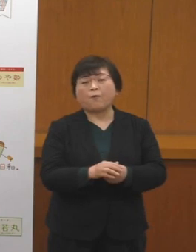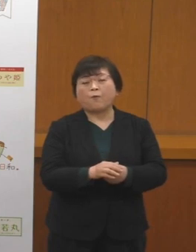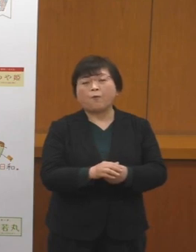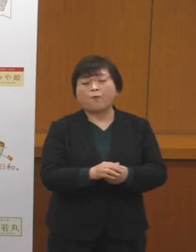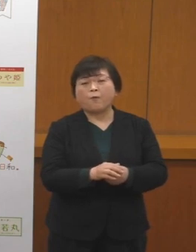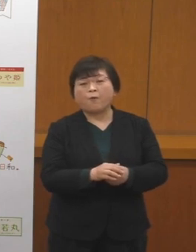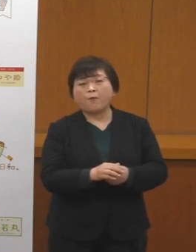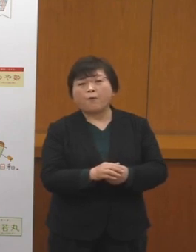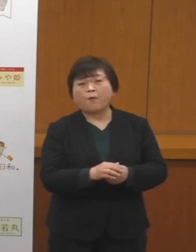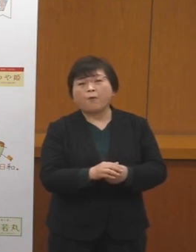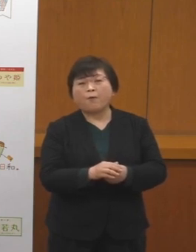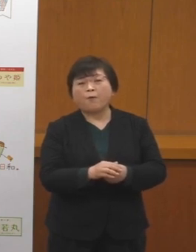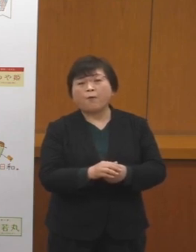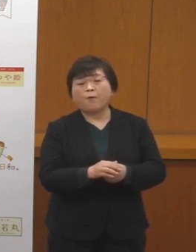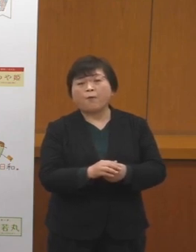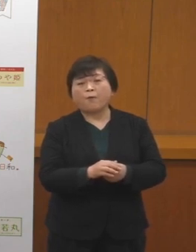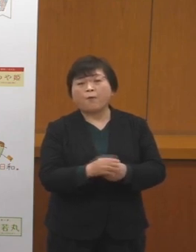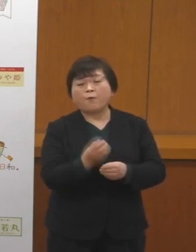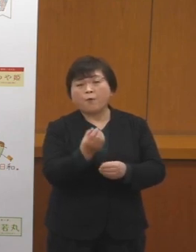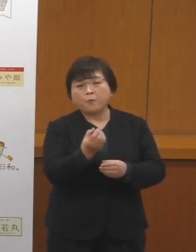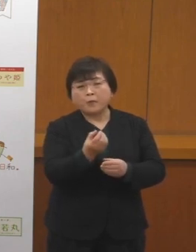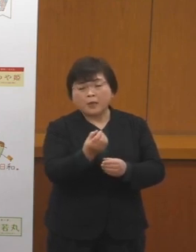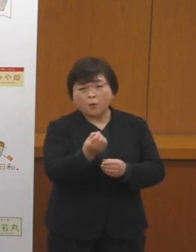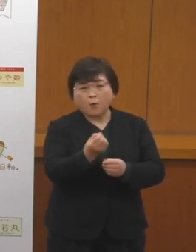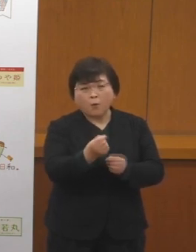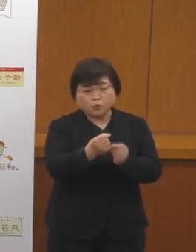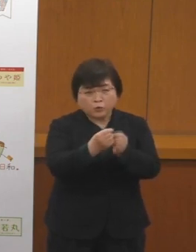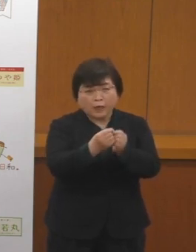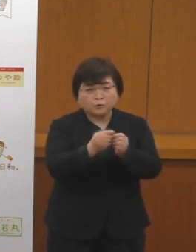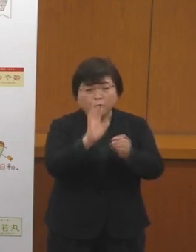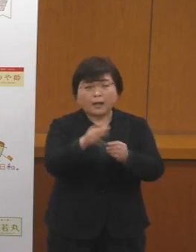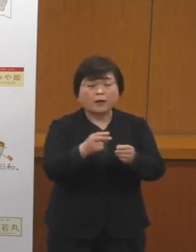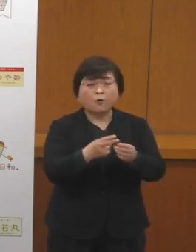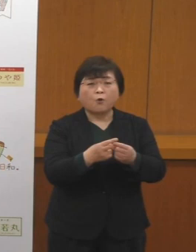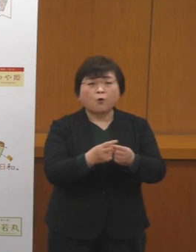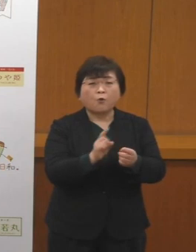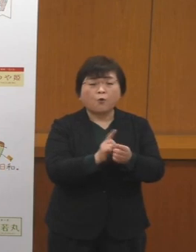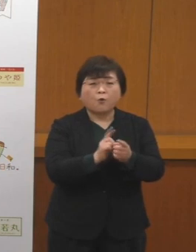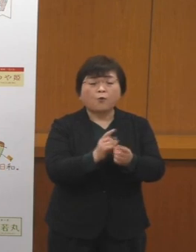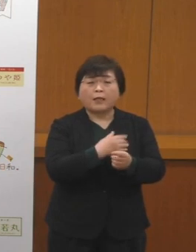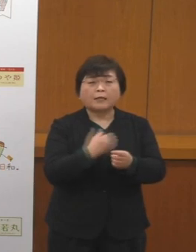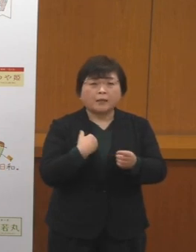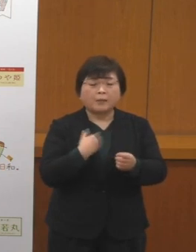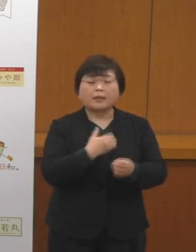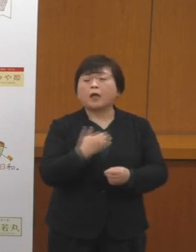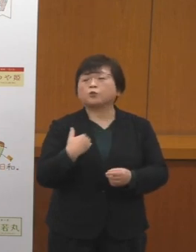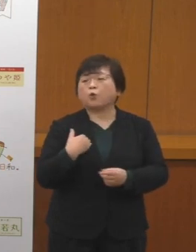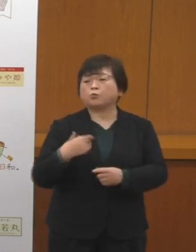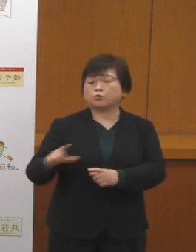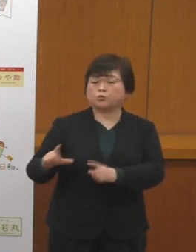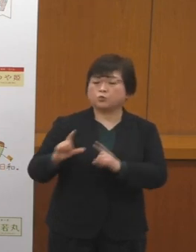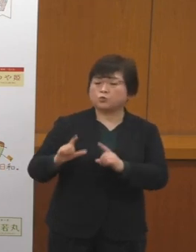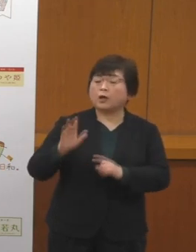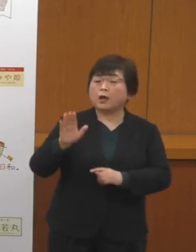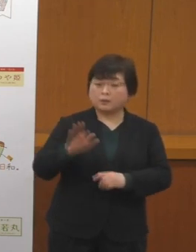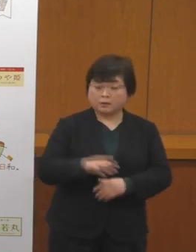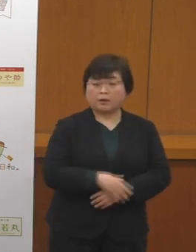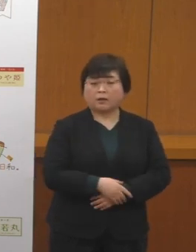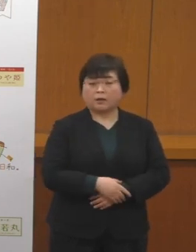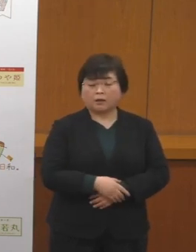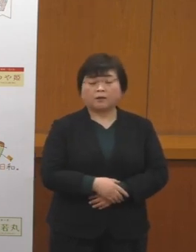なって結実が確保できれば大丈夫なんだというようなお声もちょっと聞かれますので